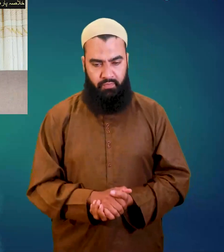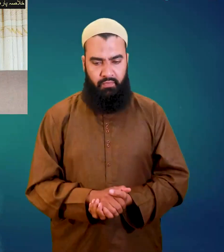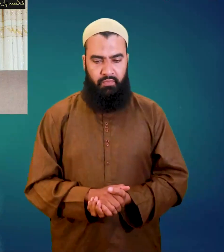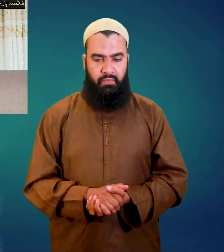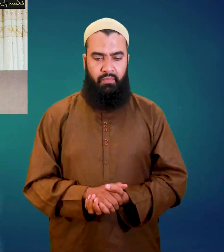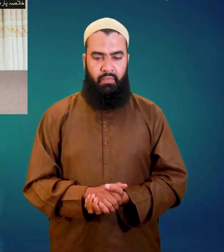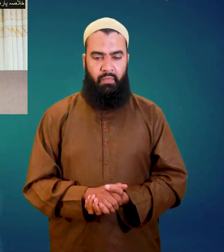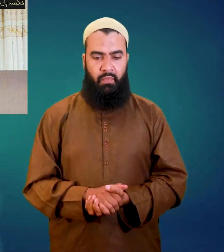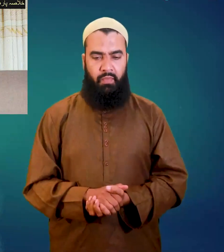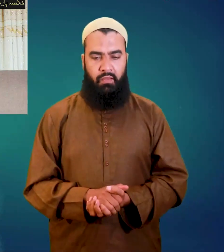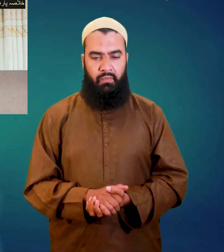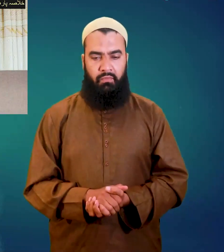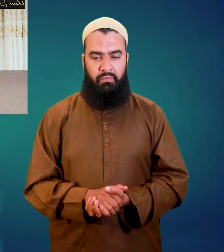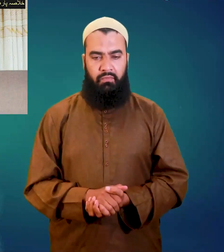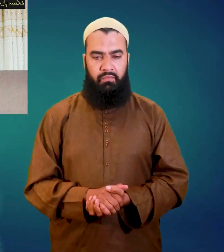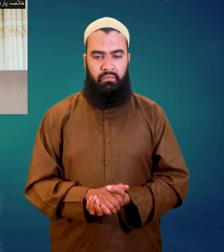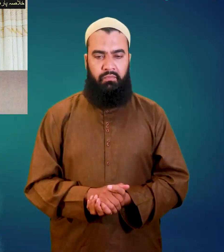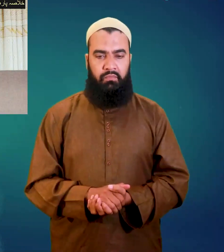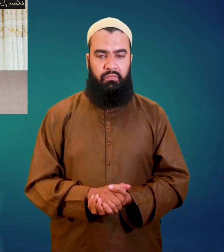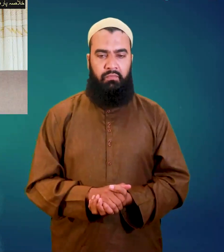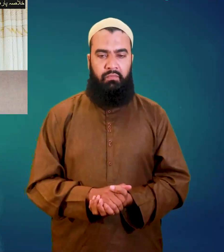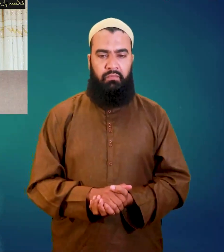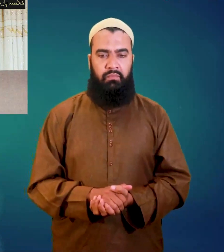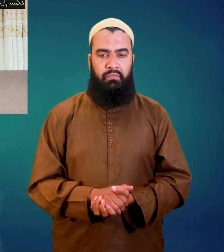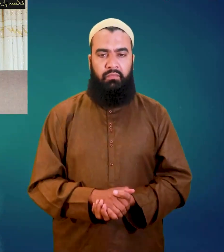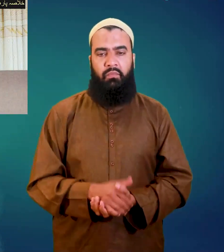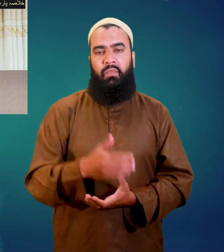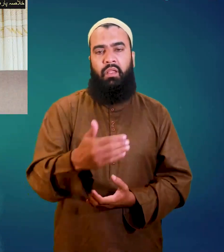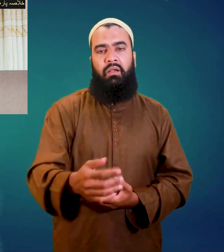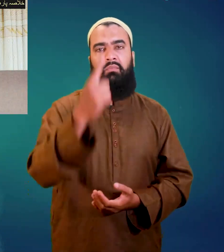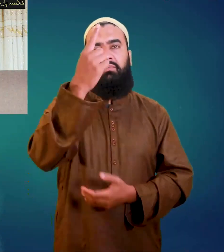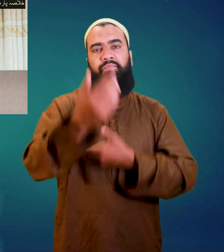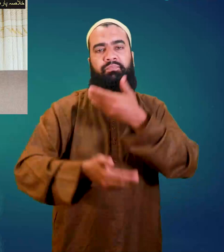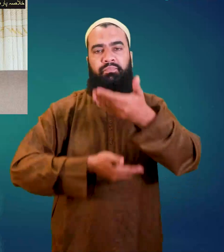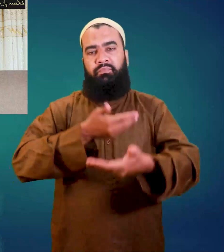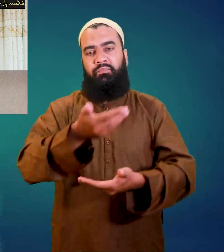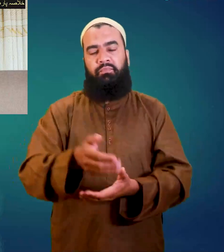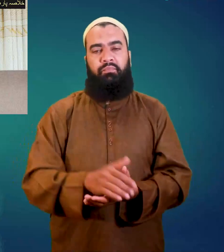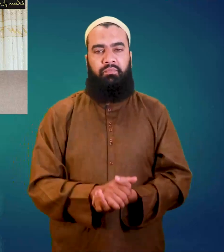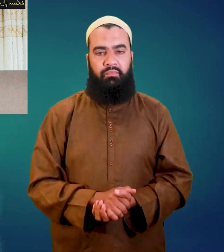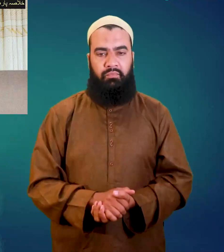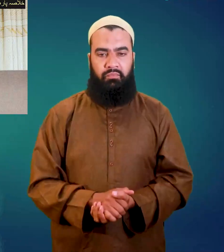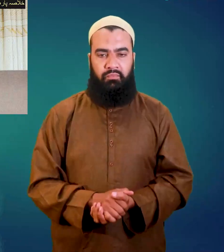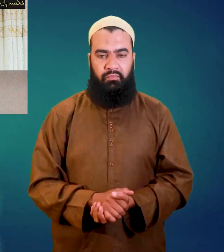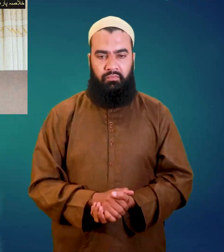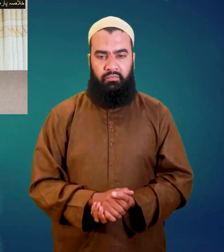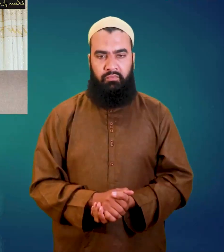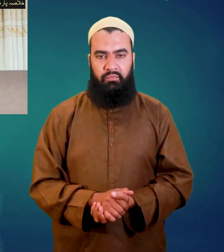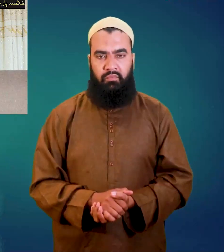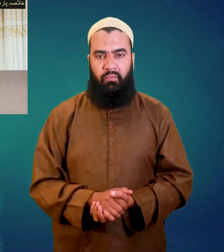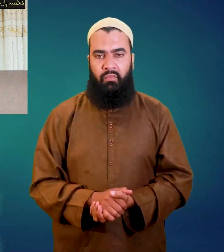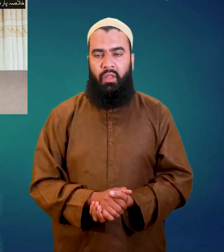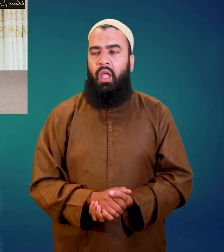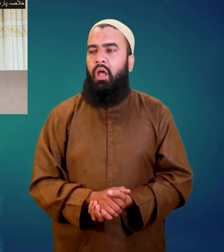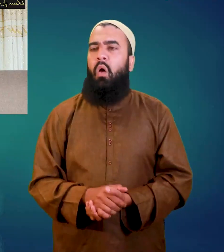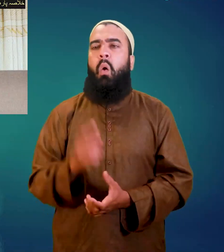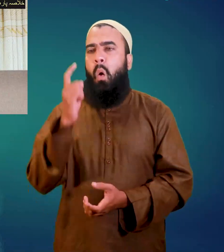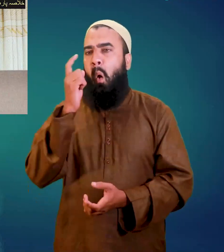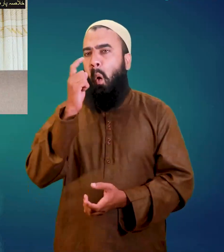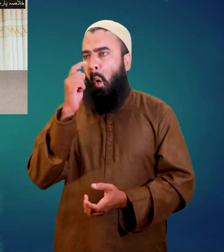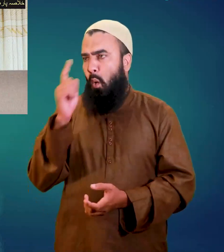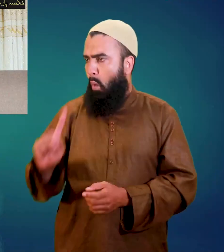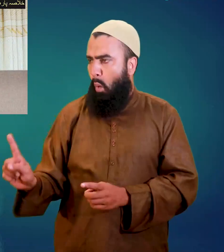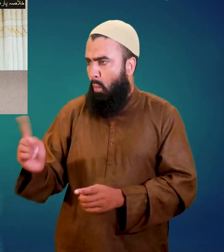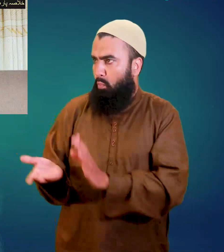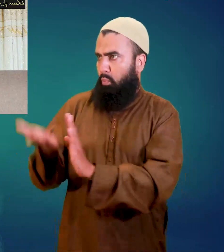الْأَيَامَ مِنكُمْ، بے نکاح مرد اور عورت کا نکاح کر دو، اگر وہ مفلس ہوں گے تو اللہ اپنے